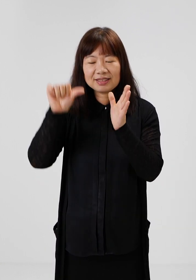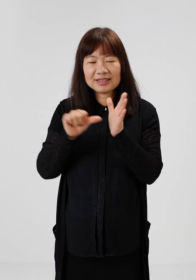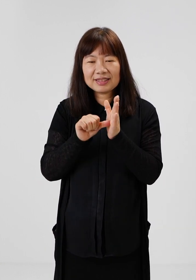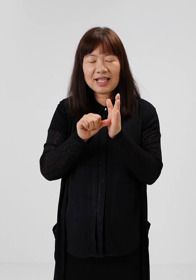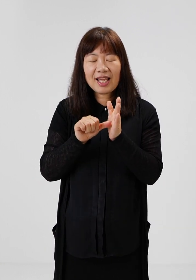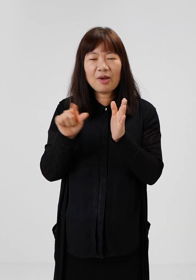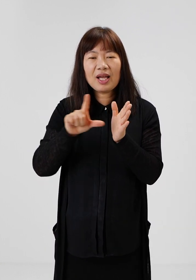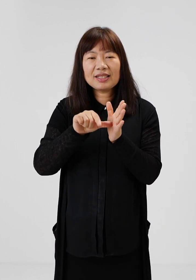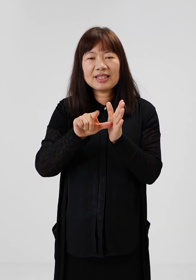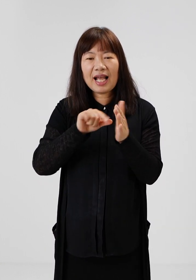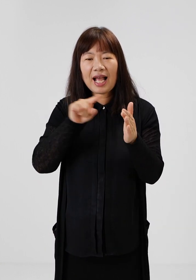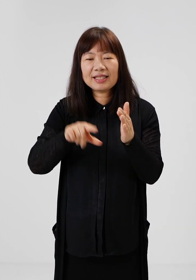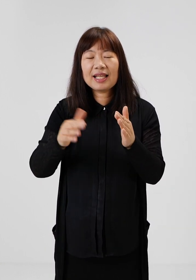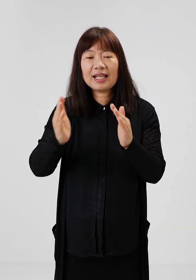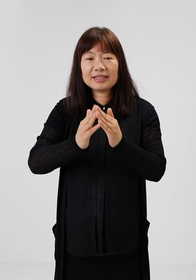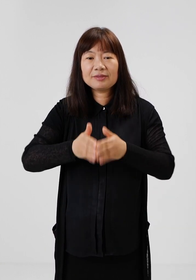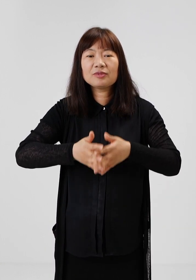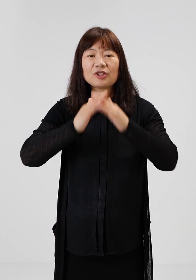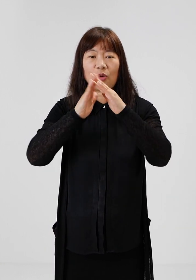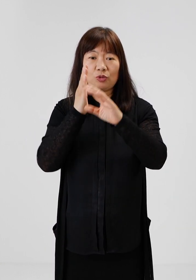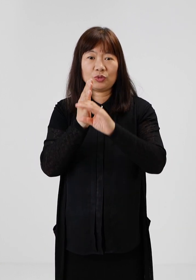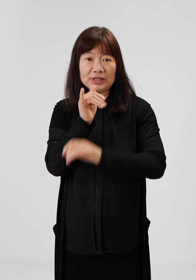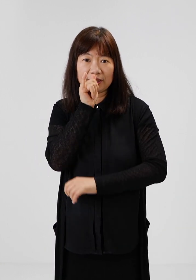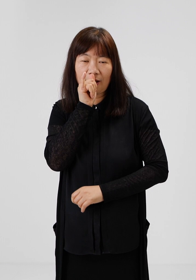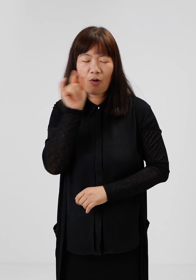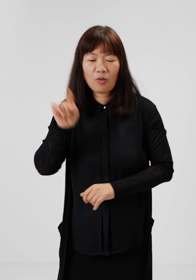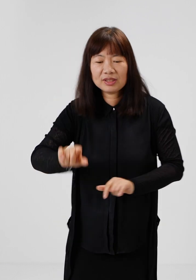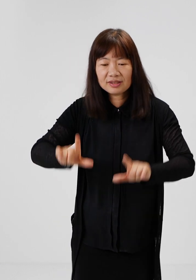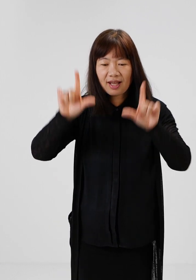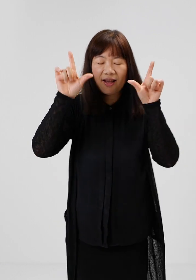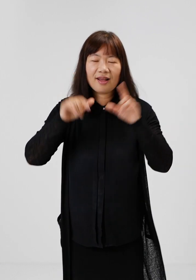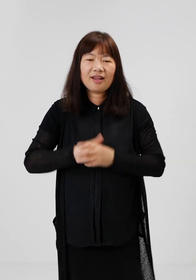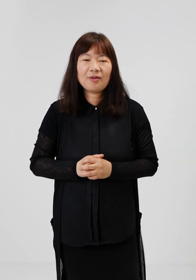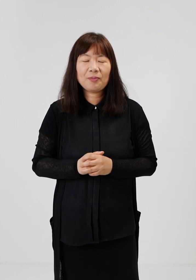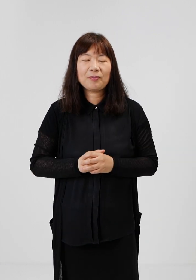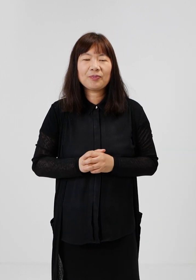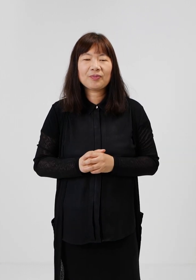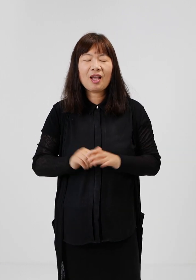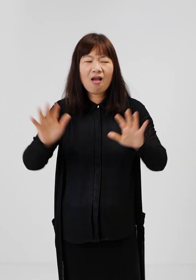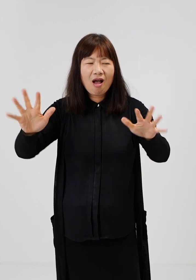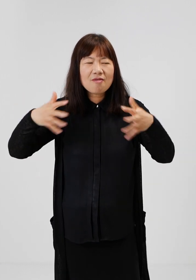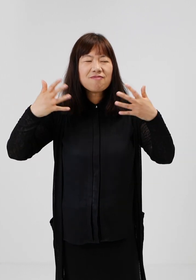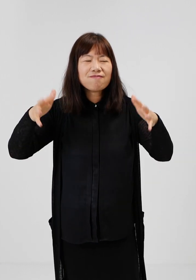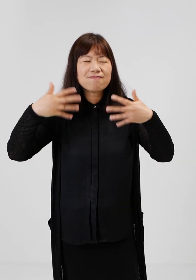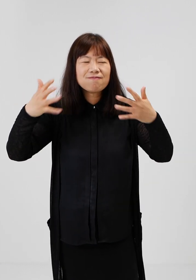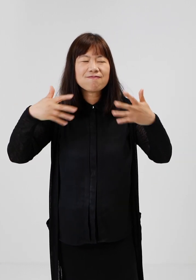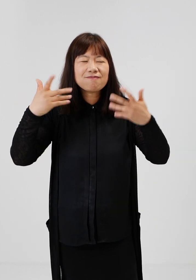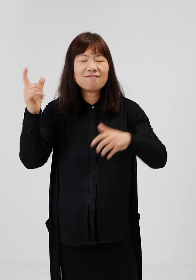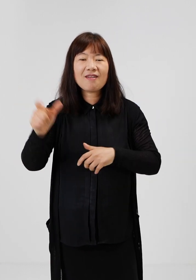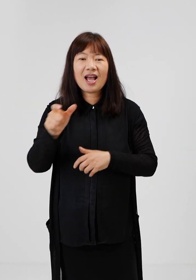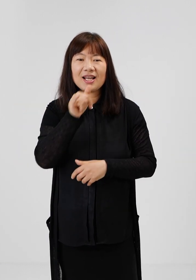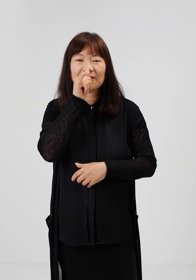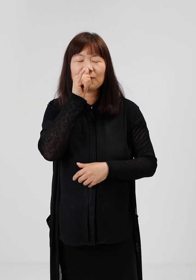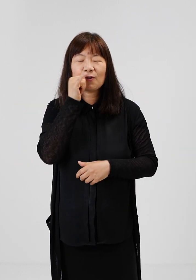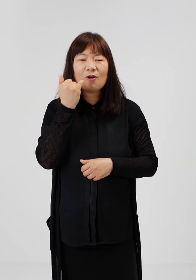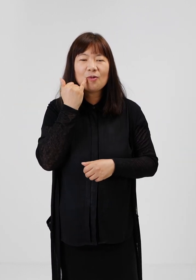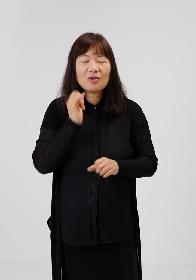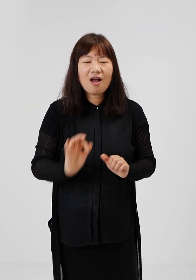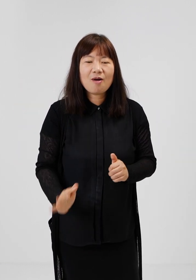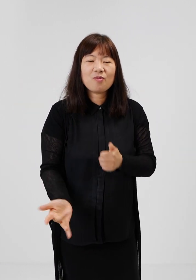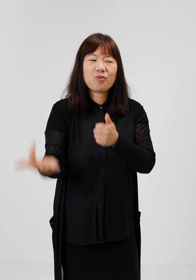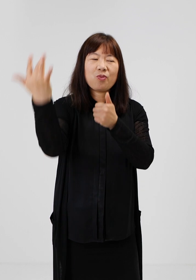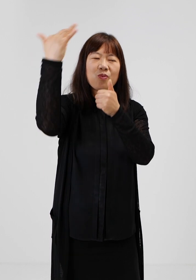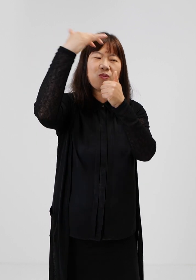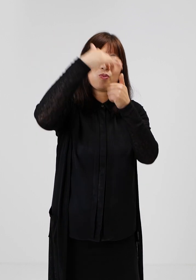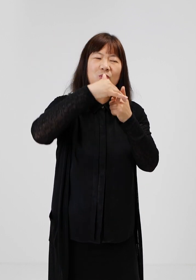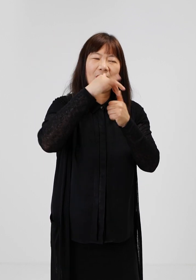인생이라는 시간 속에 집을 지어가요. 근데 어느 날 바람이 세차게 불고 파도가